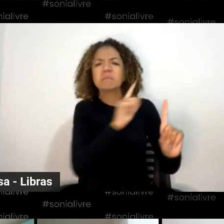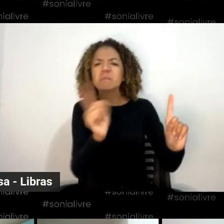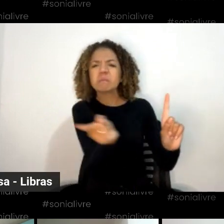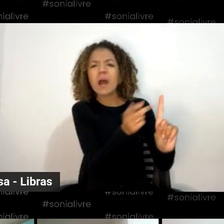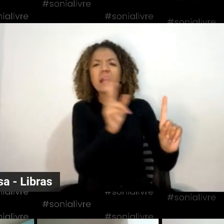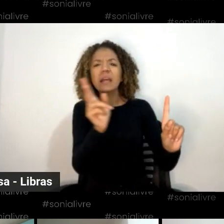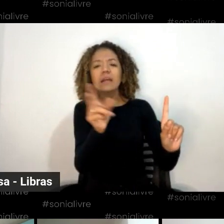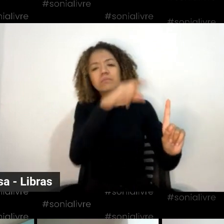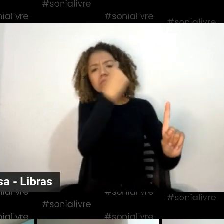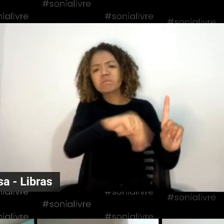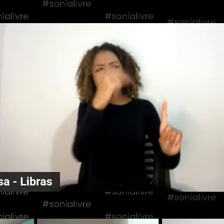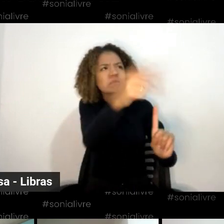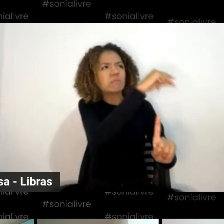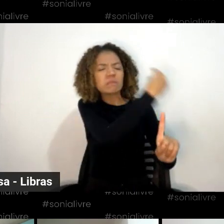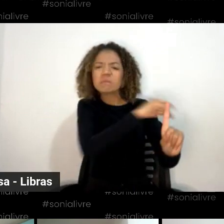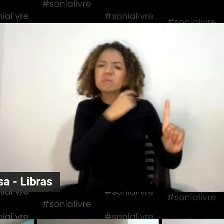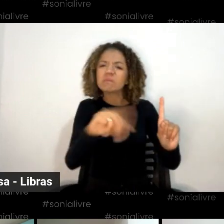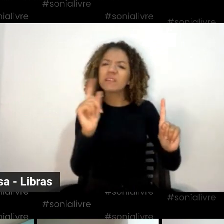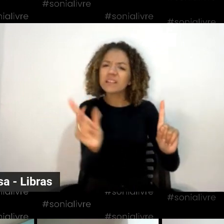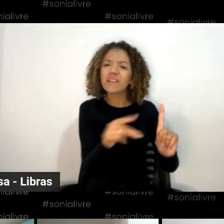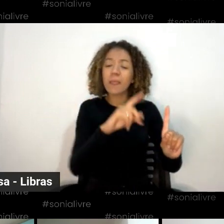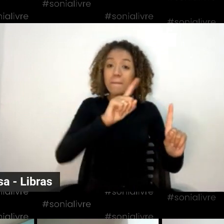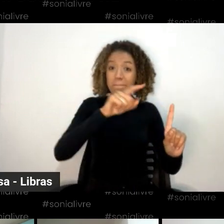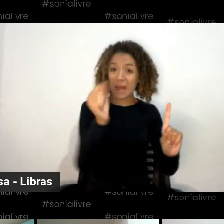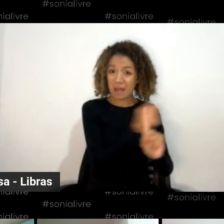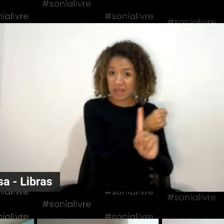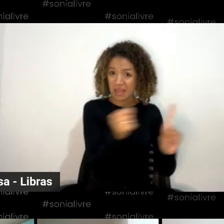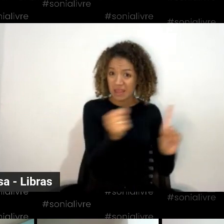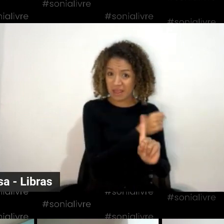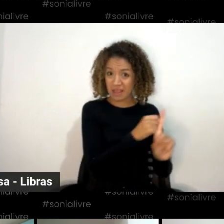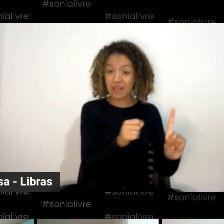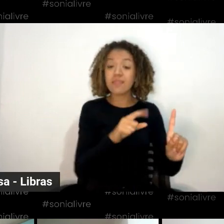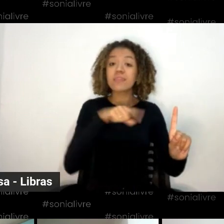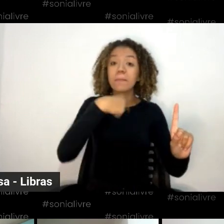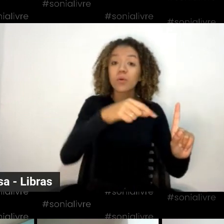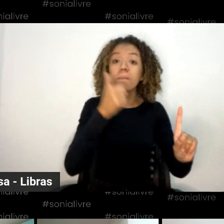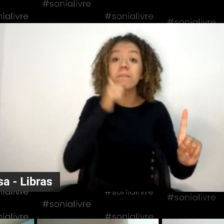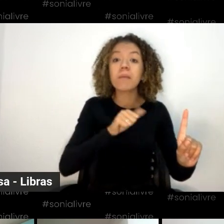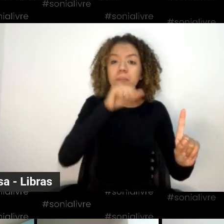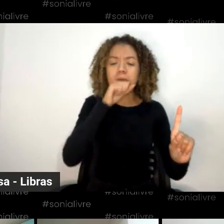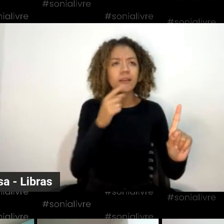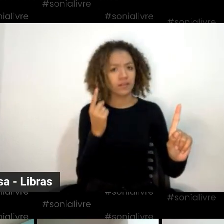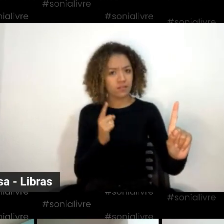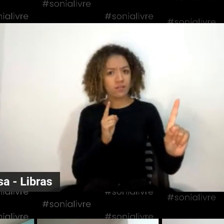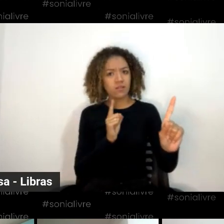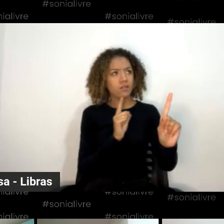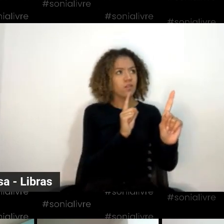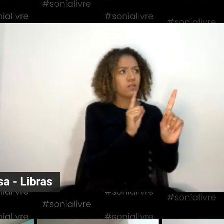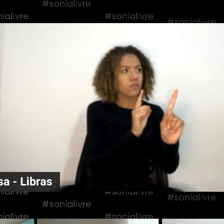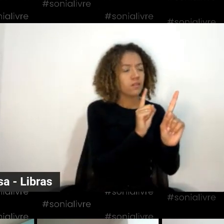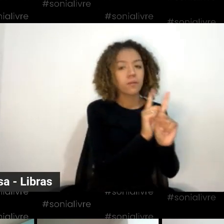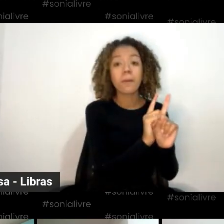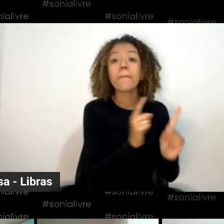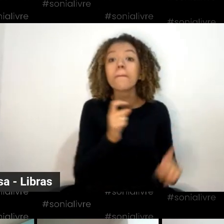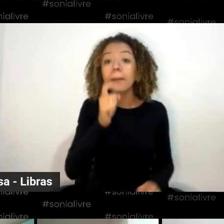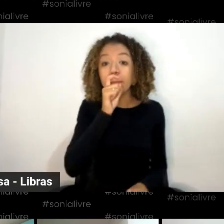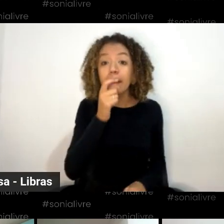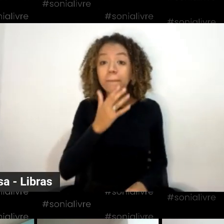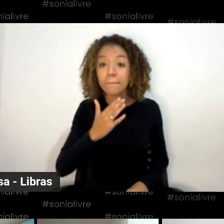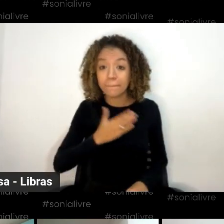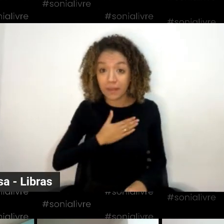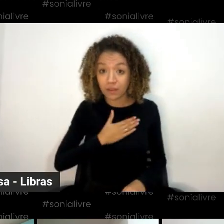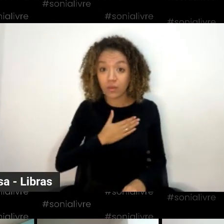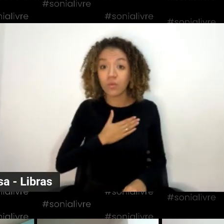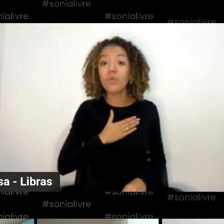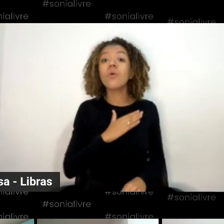dela, porque a minha mãe não podia ir no dia seguinte, que ia buscar a feirinha dela, que estava em tratamento de tuberculose. Meu pai, quando morreu, não teve direito